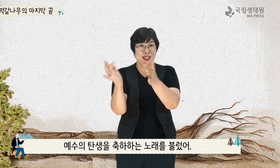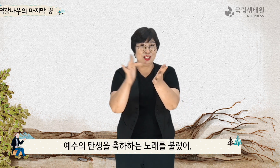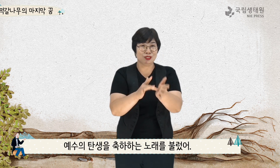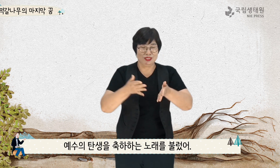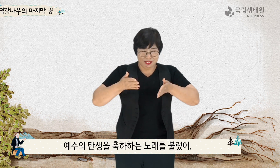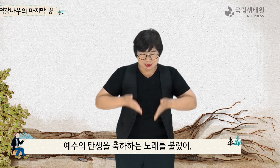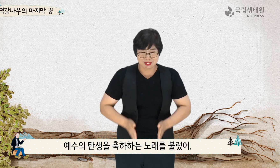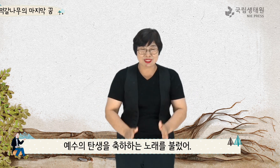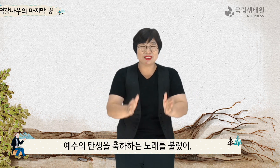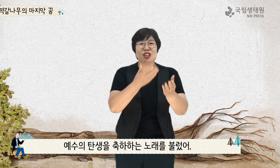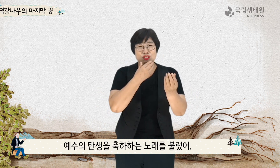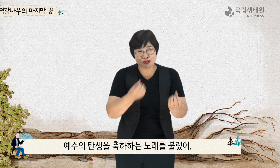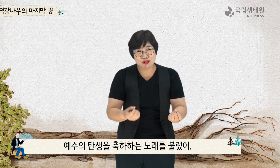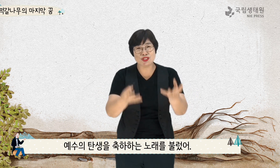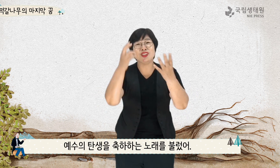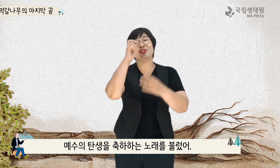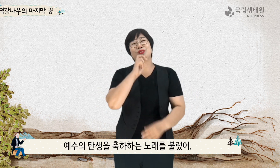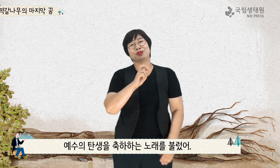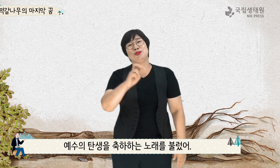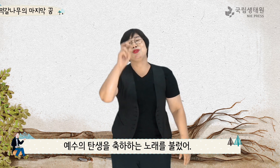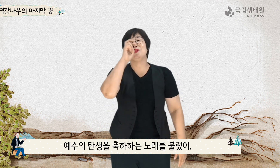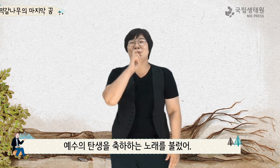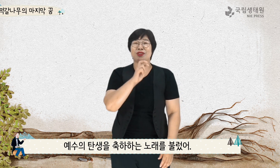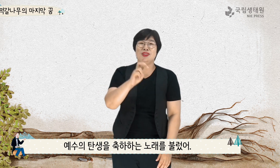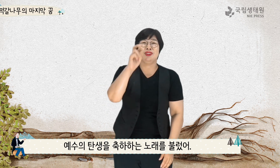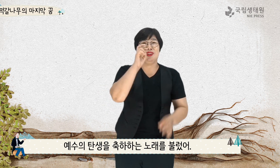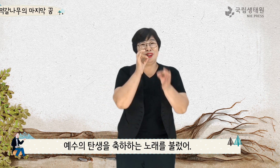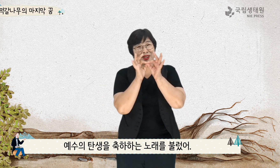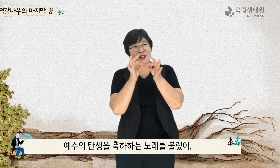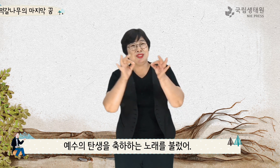예수의 탄생을 축하하는 노래를 불렀어.